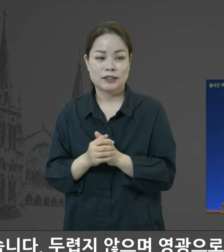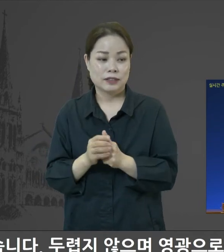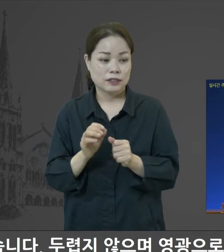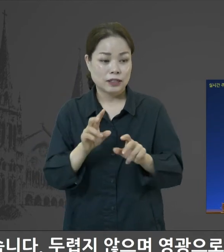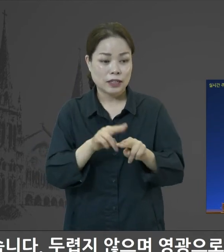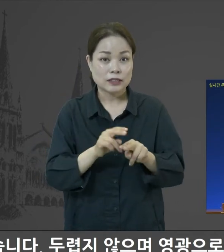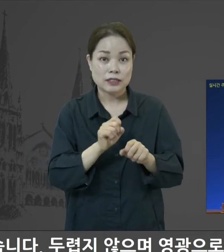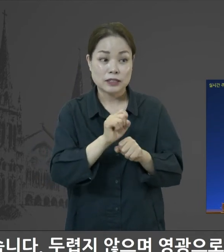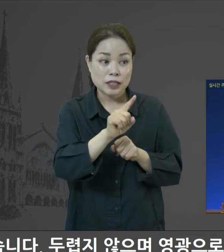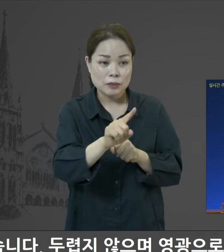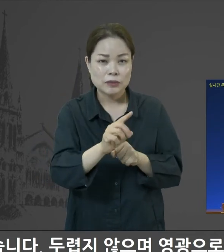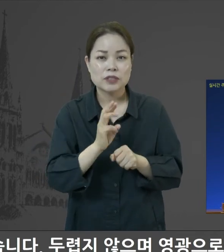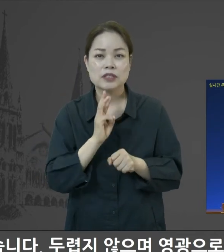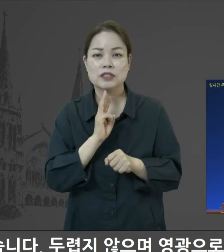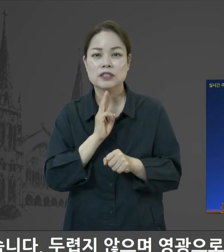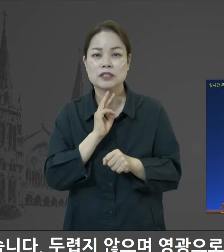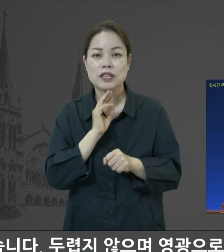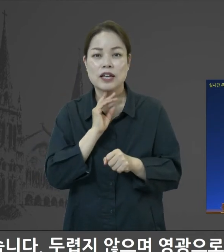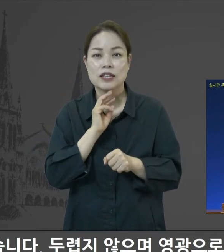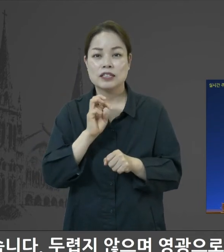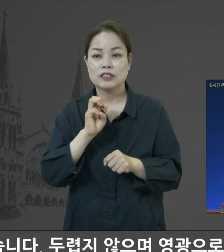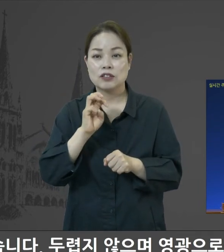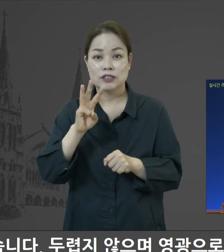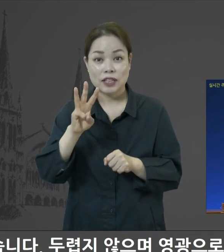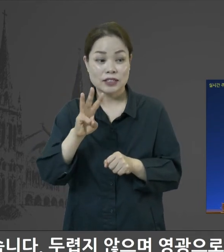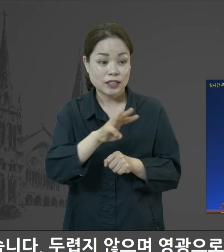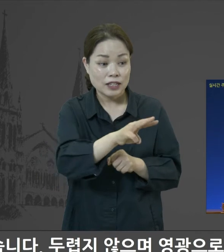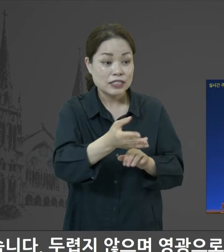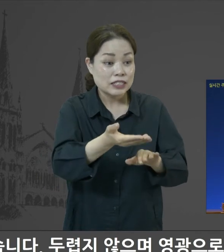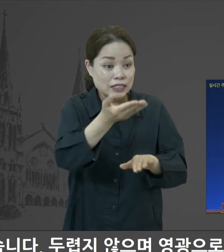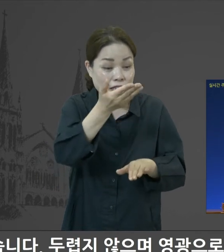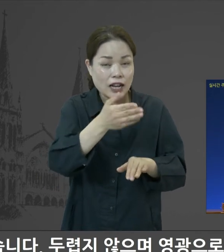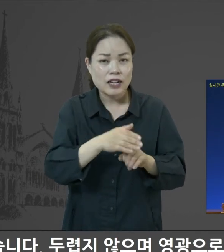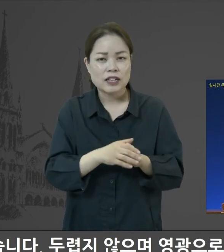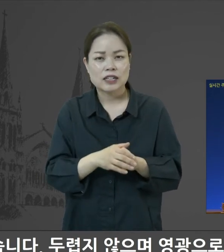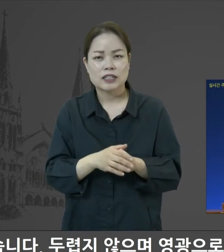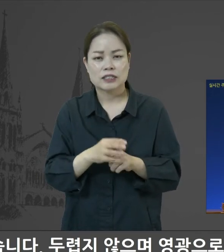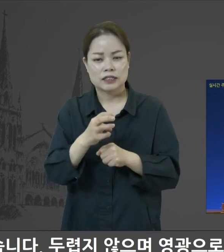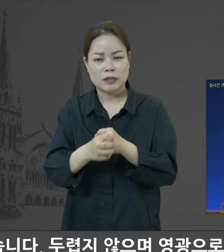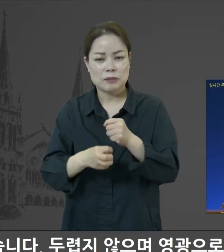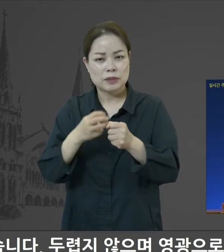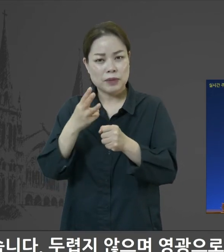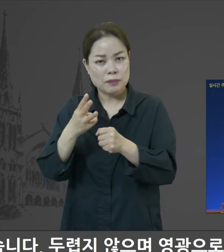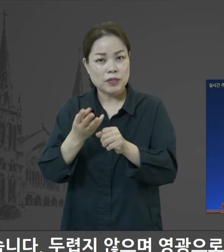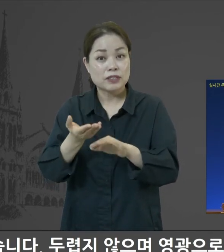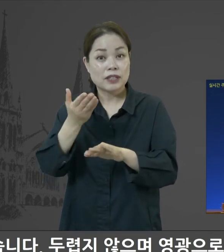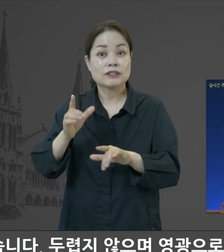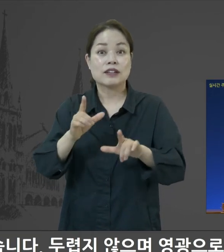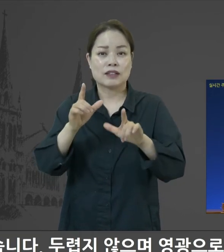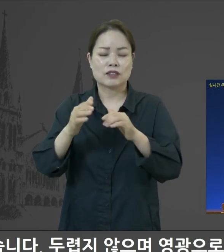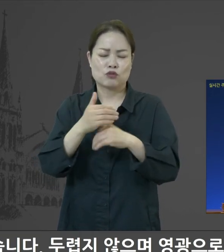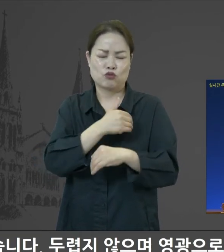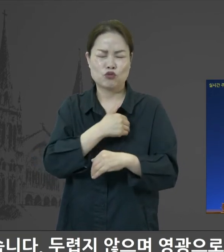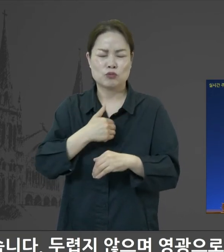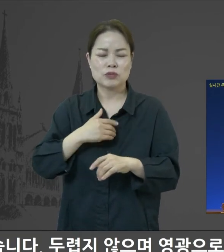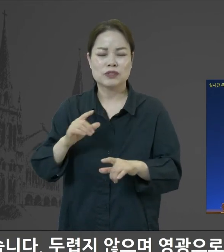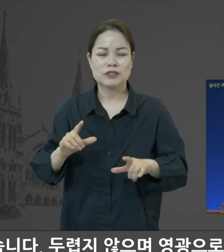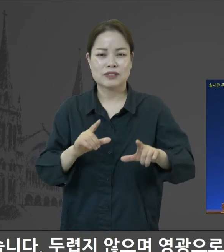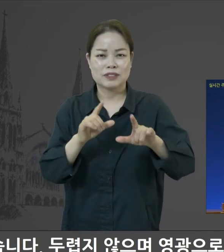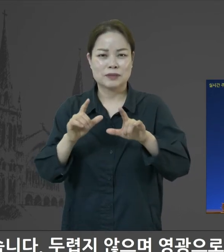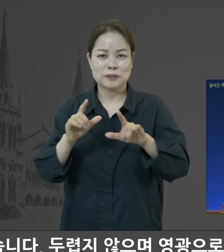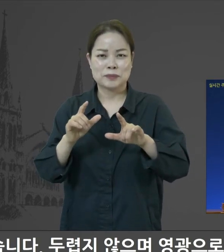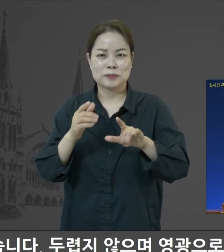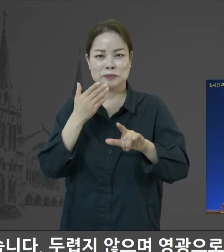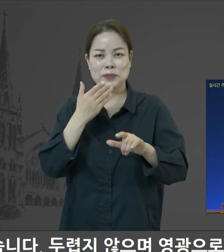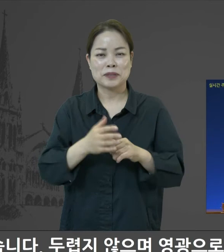대부분은 33살 이상이라고 생각합니다. 우리가 33년 이상 살았다면 우리는 충분히 살 만큼 산